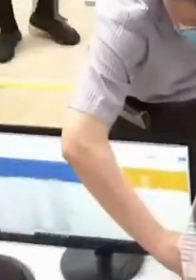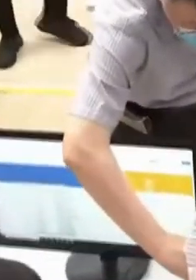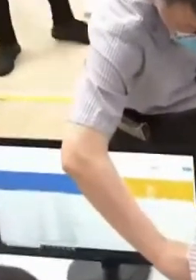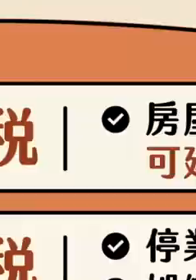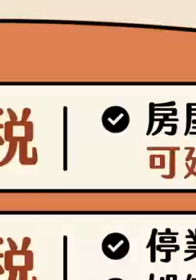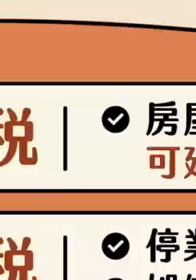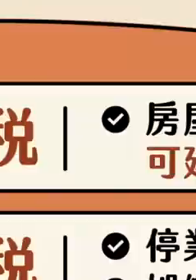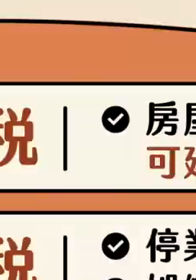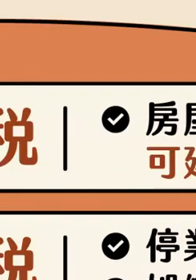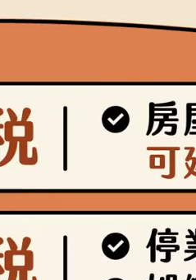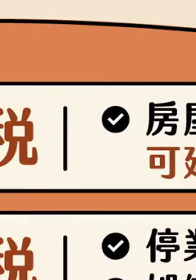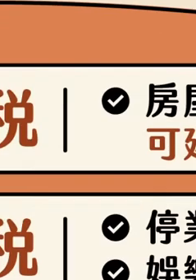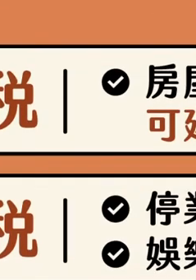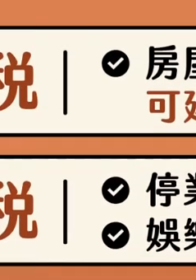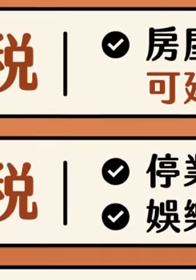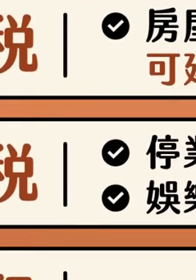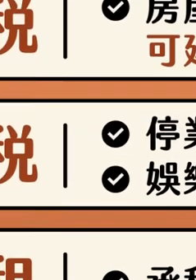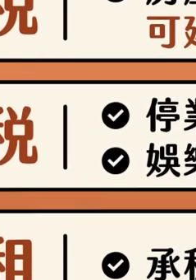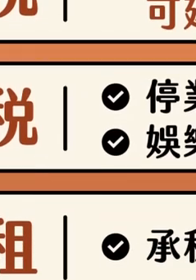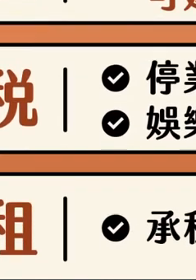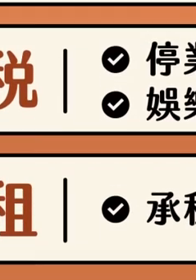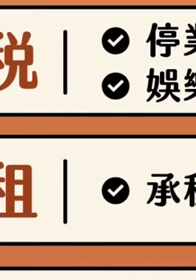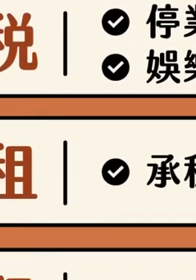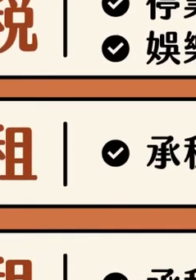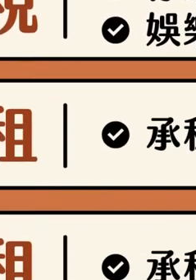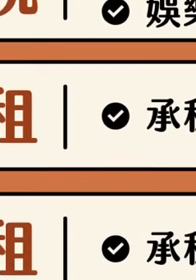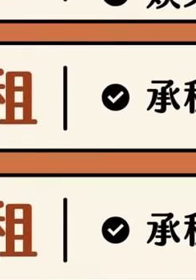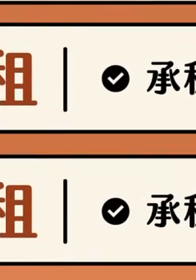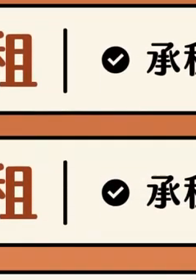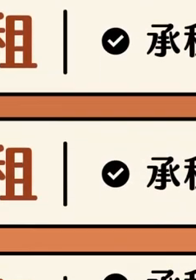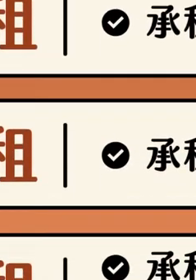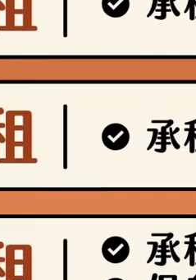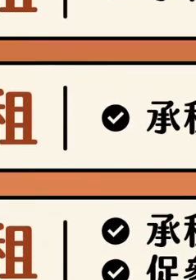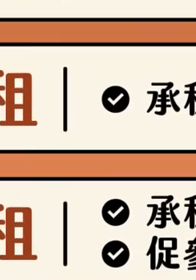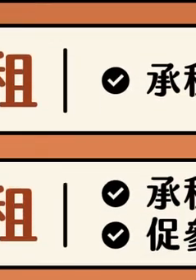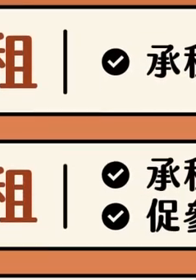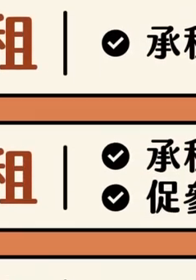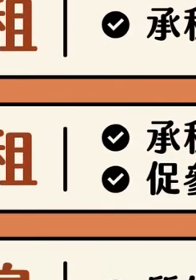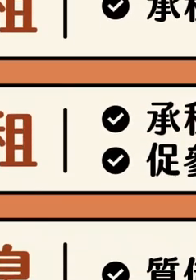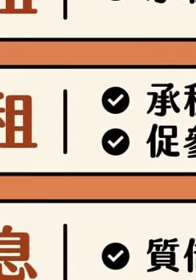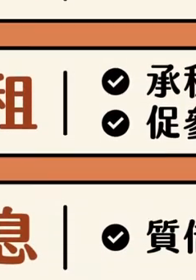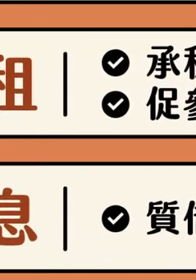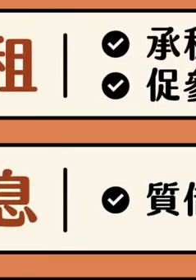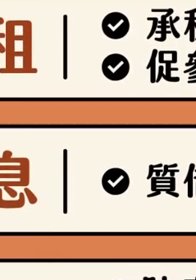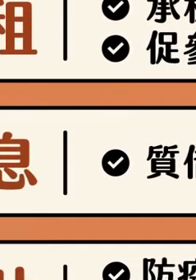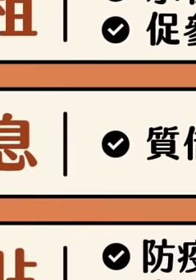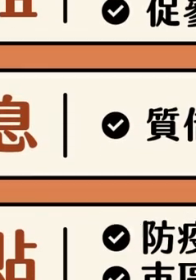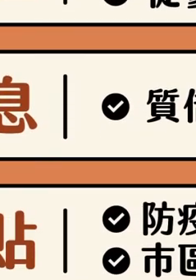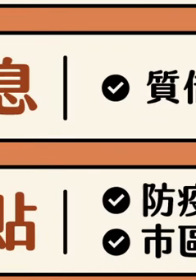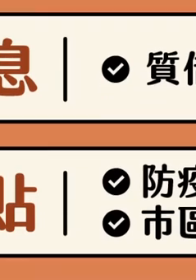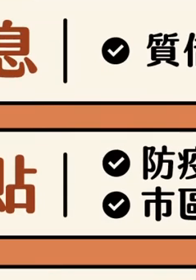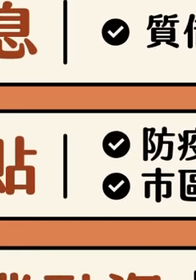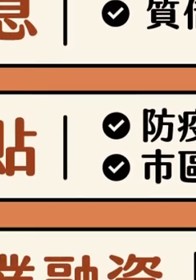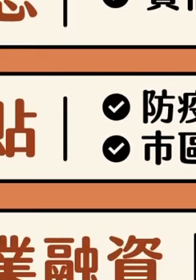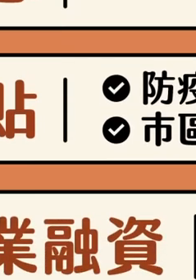措施，主要针对受影响的产业或劳工提出补贴，盼能协助市民度过疫情难